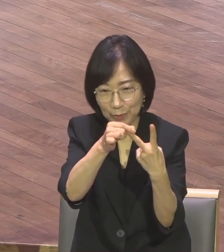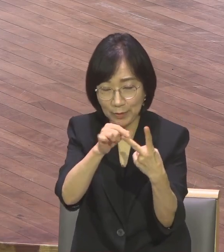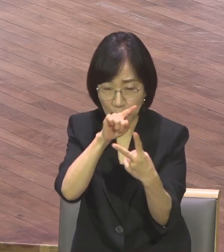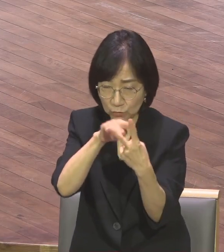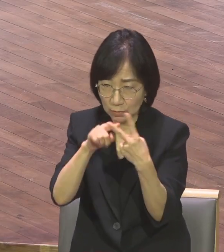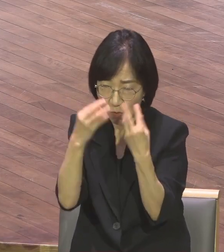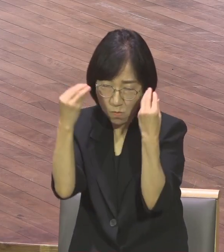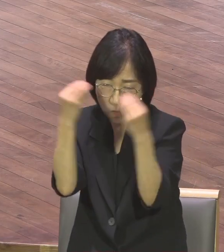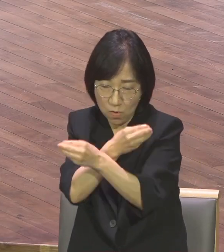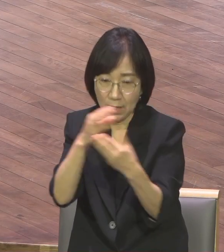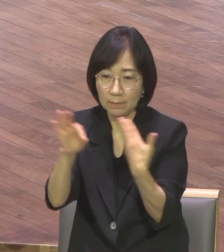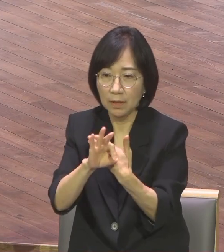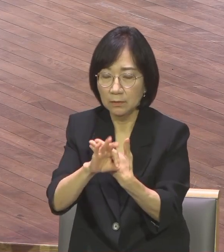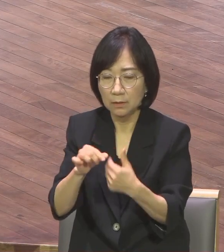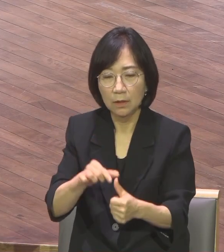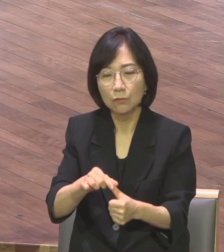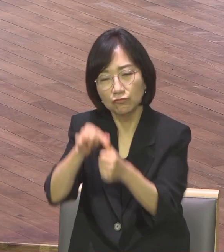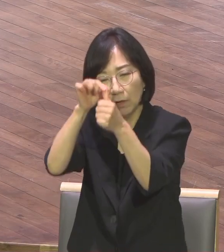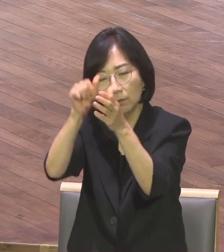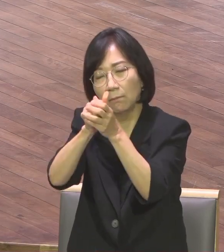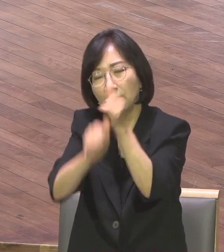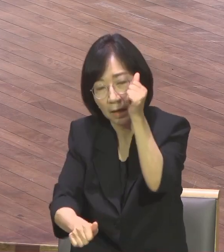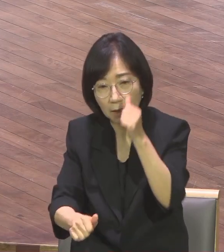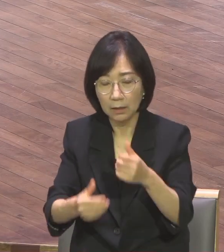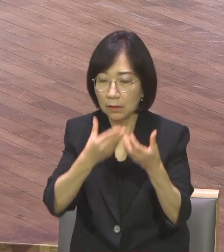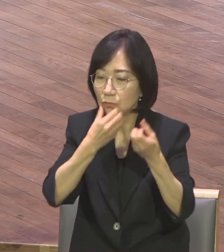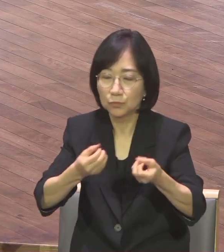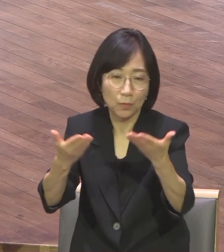받고 축복도 못 받아요.